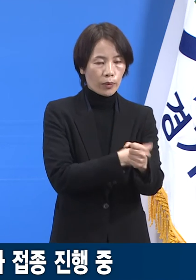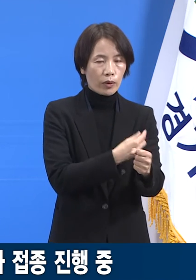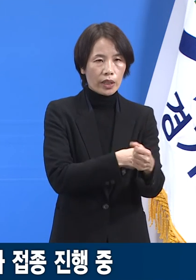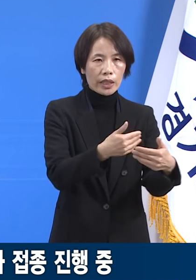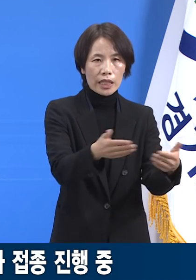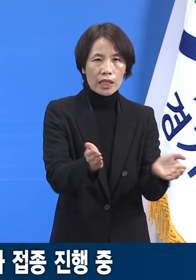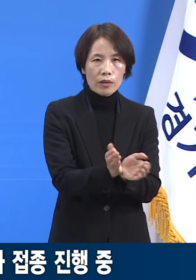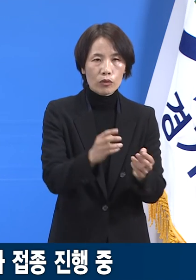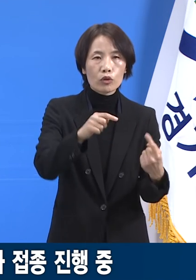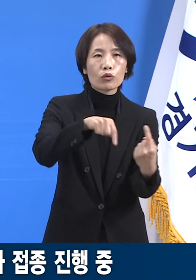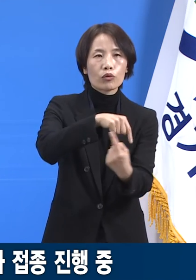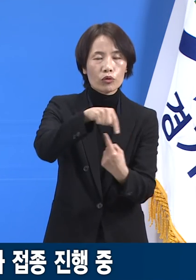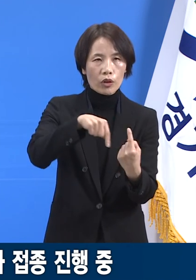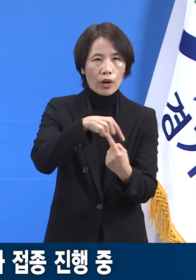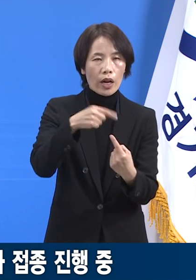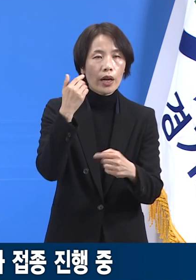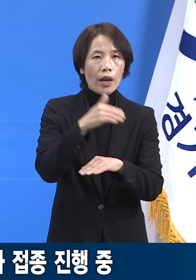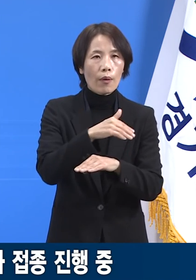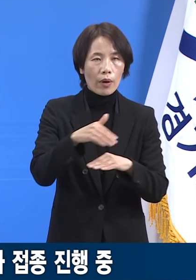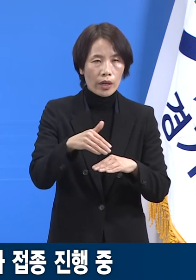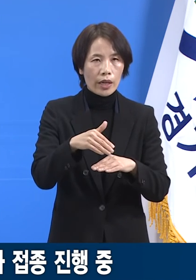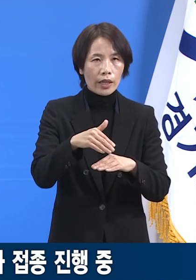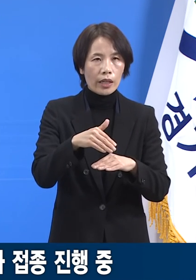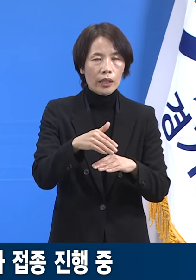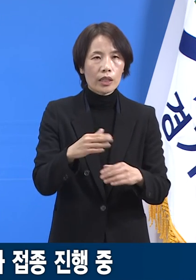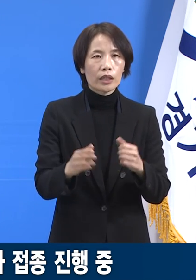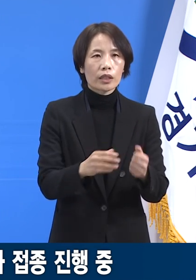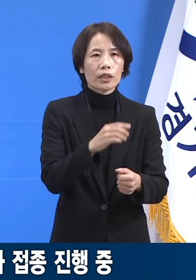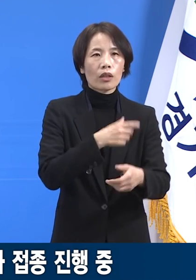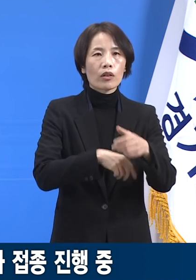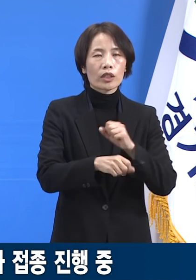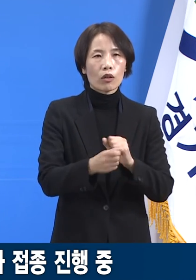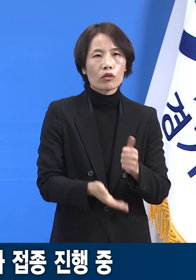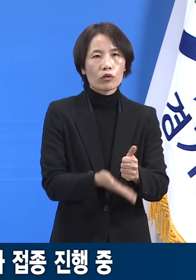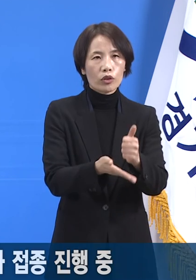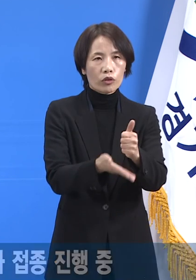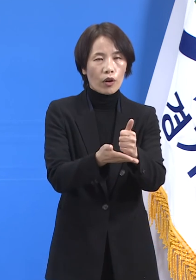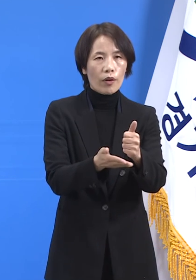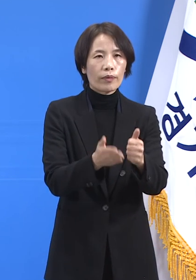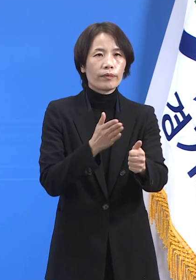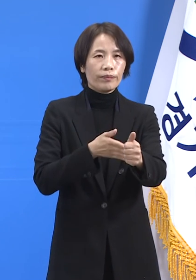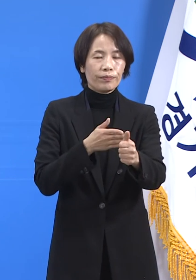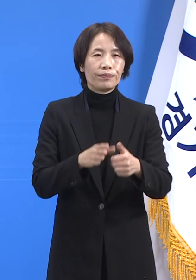오는 26일까지 추가접종을 완료하도록 적극적으로 추진하고 있습니다.